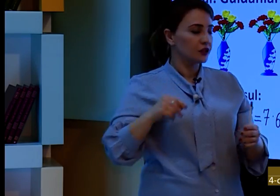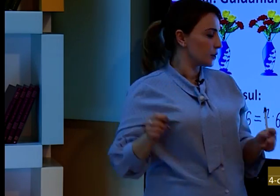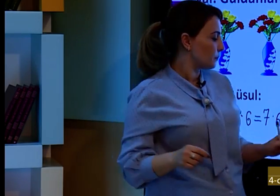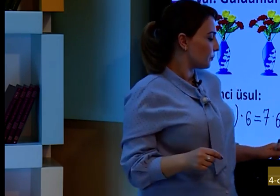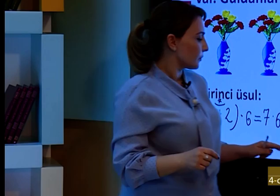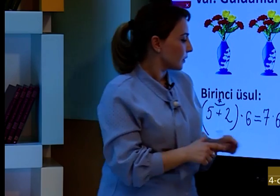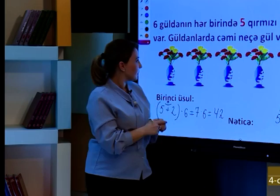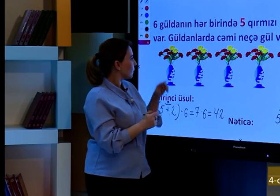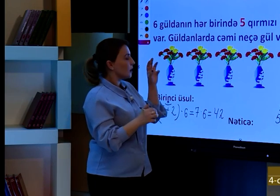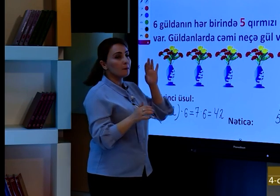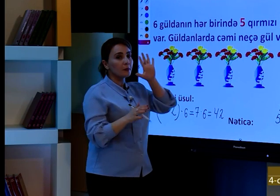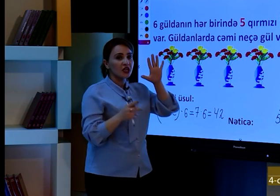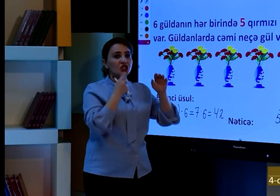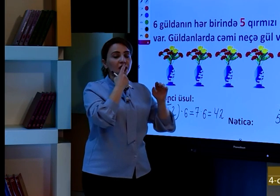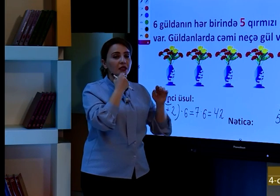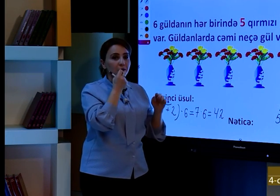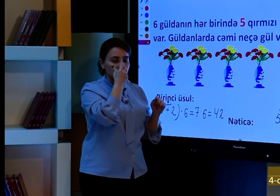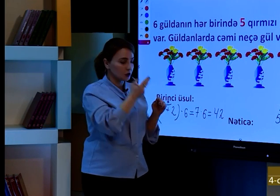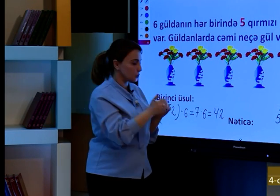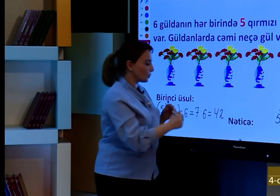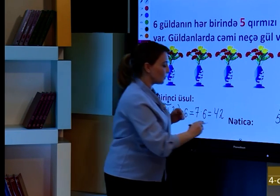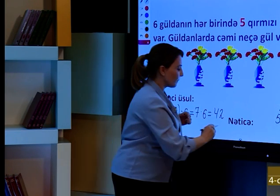ki, 5 qırmızı gülü